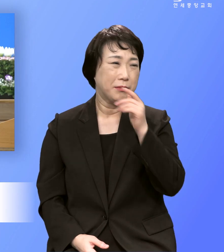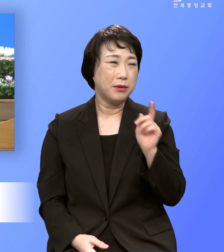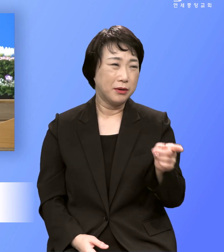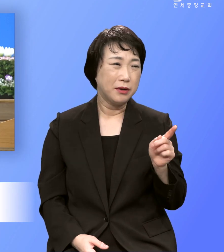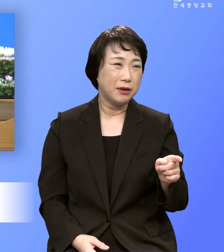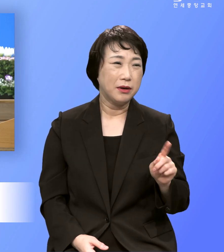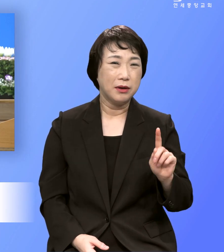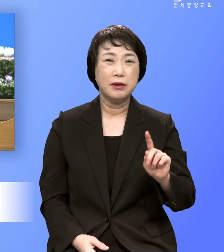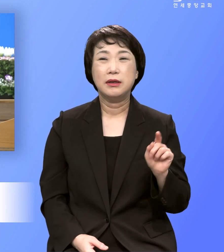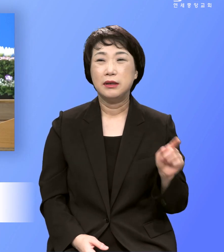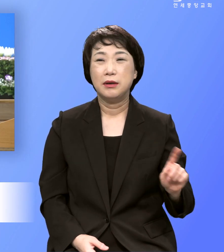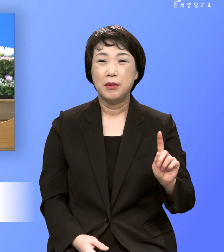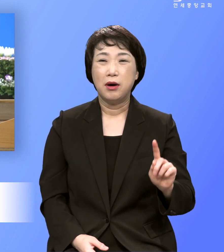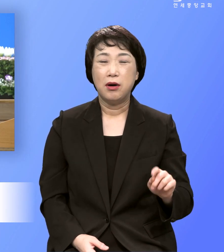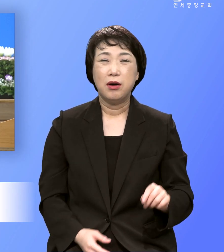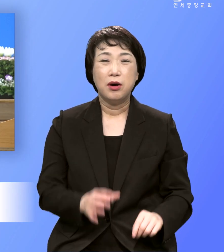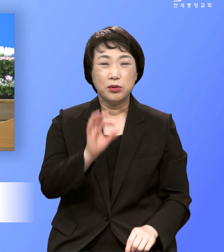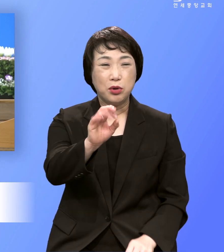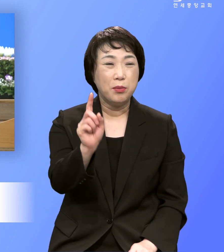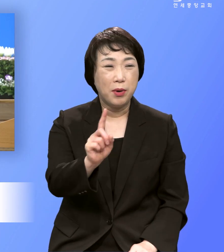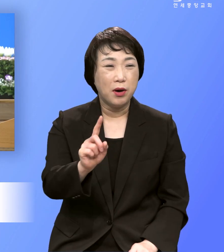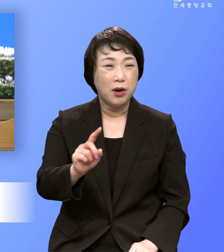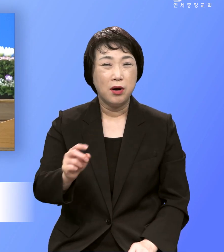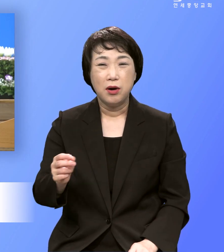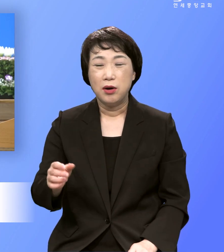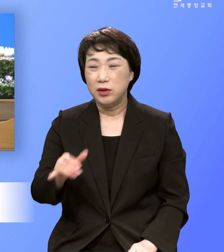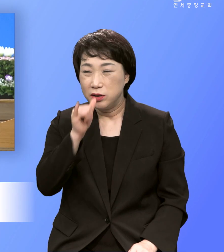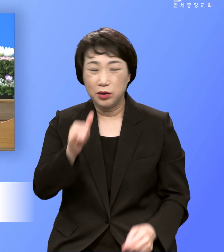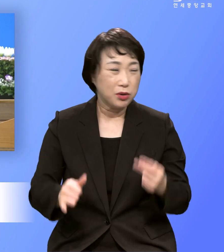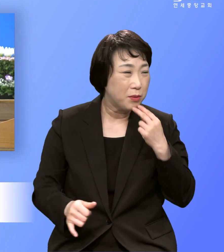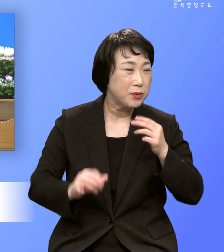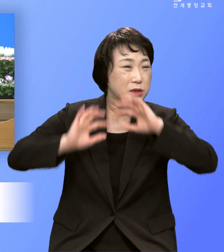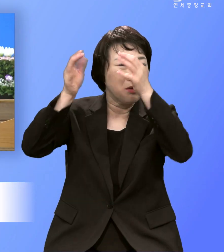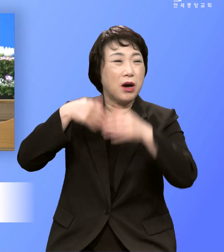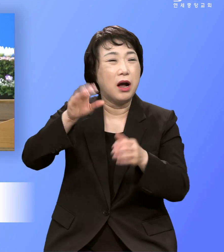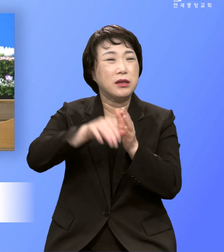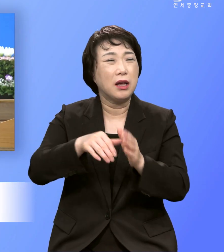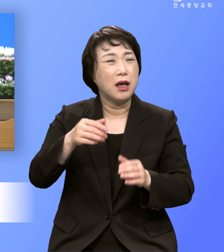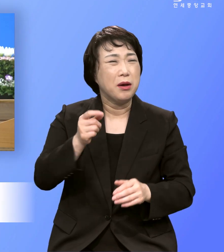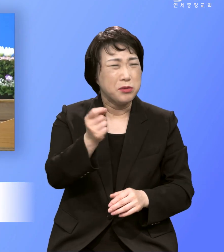이건 없어도 있어도 천국 가는데 아무 지장 없어.